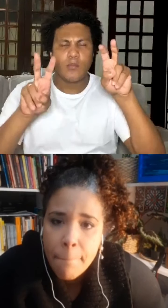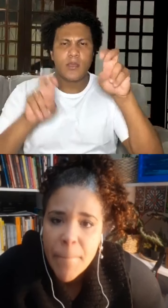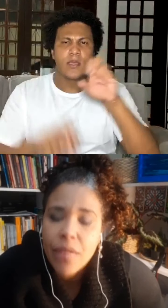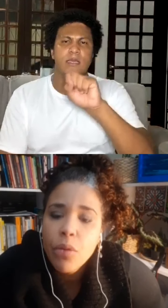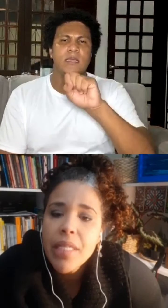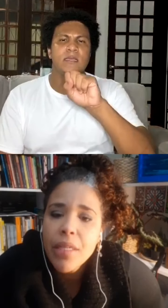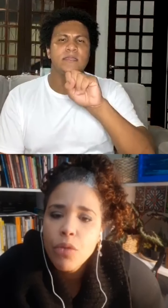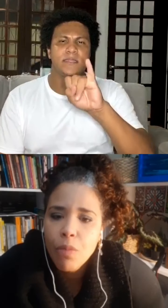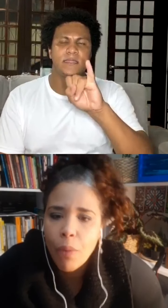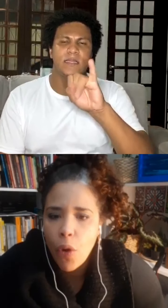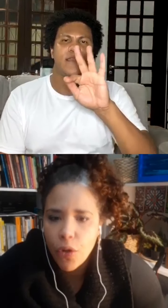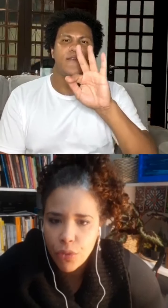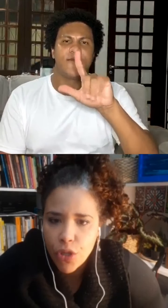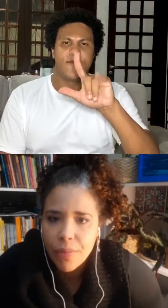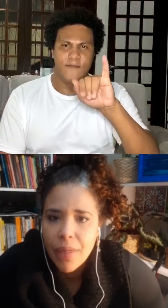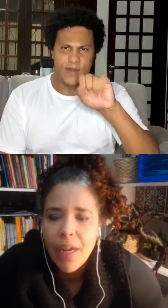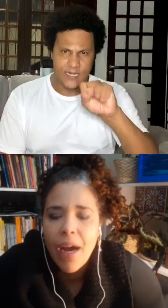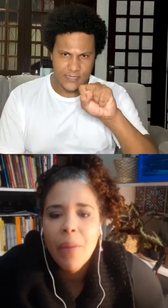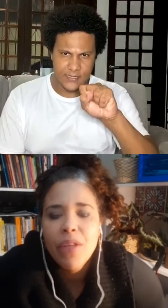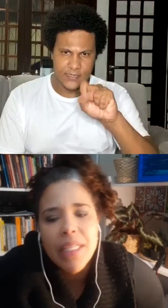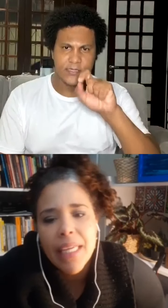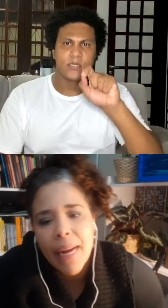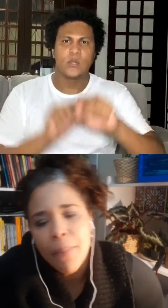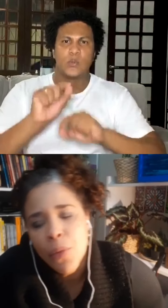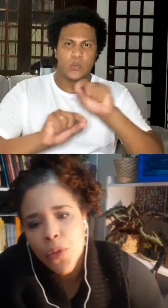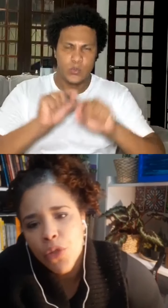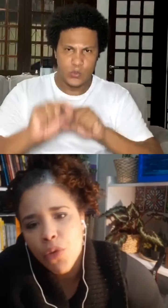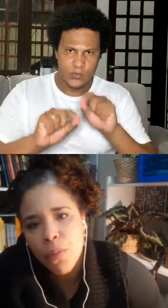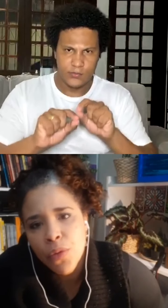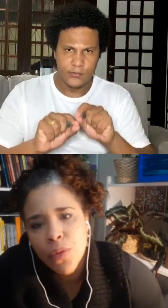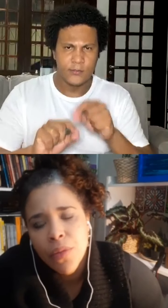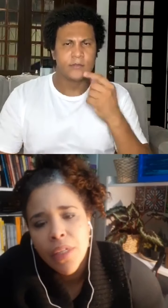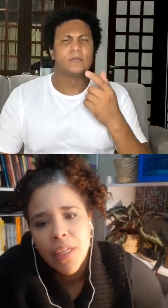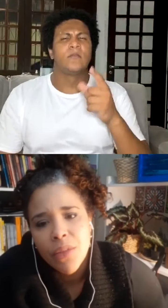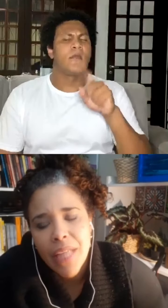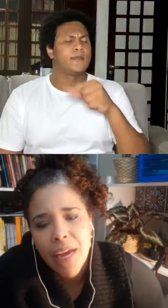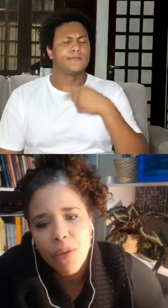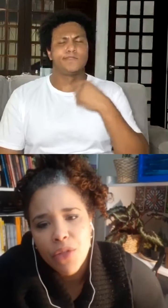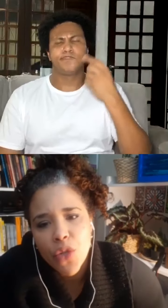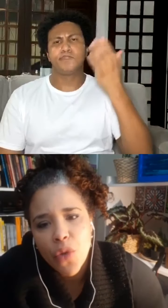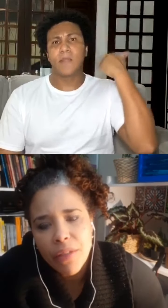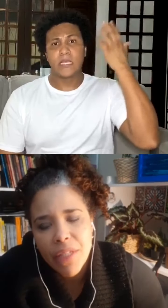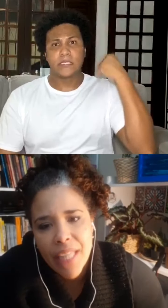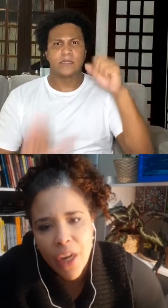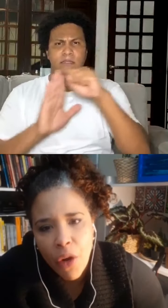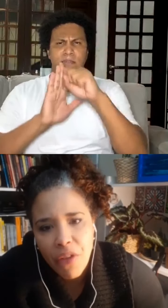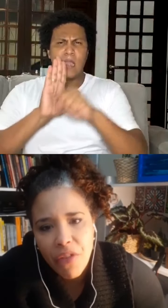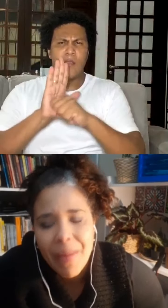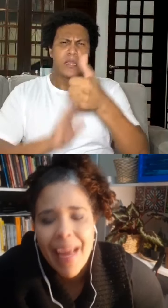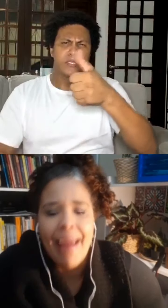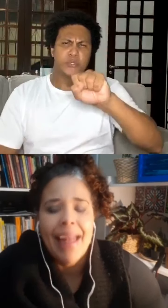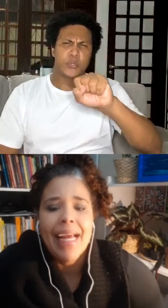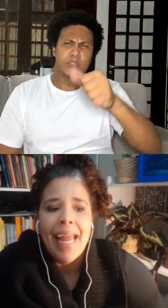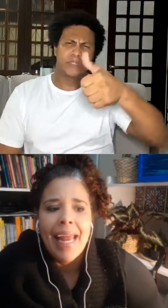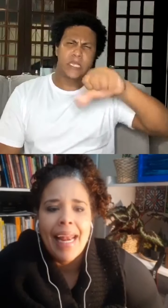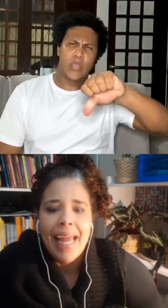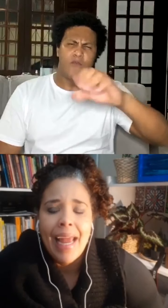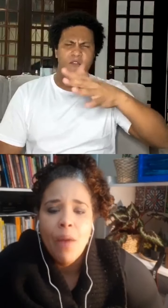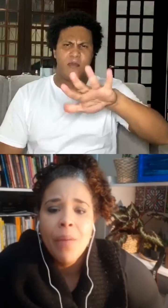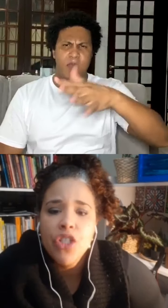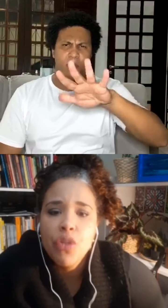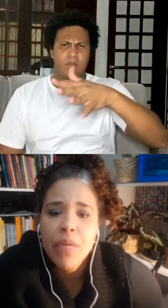A doença dos portos. Uma doença que era muito comum no século XVIII e XIX. Ela